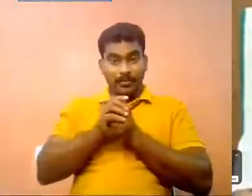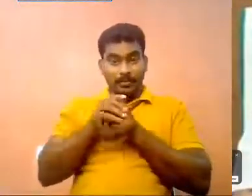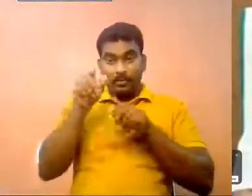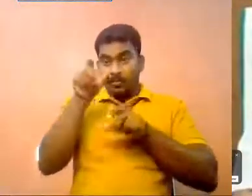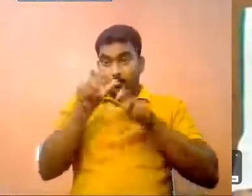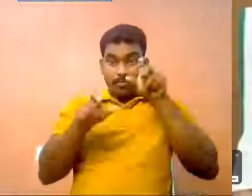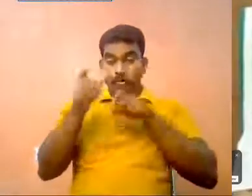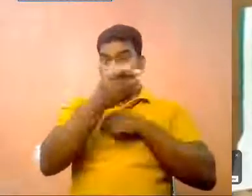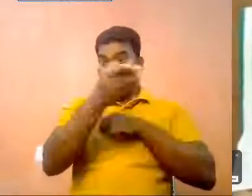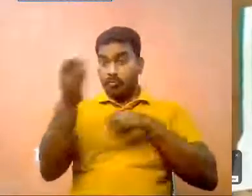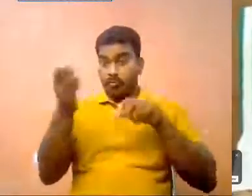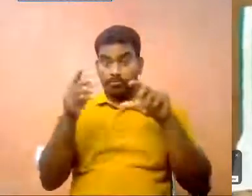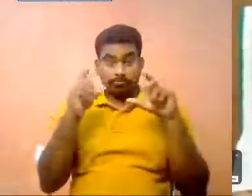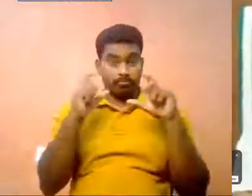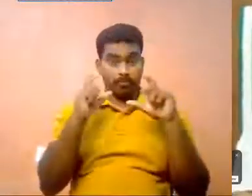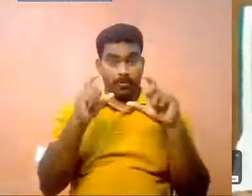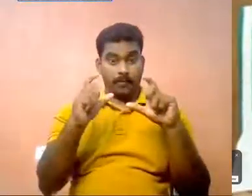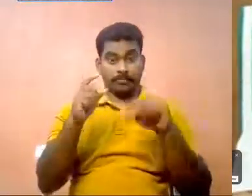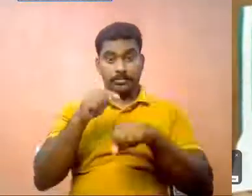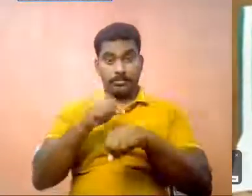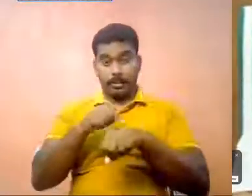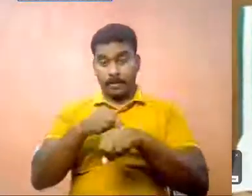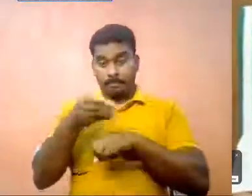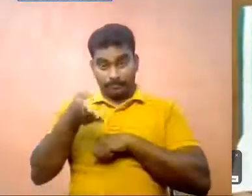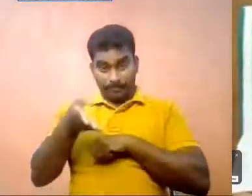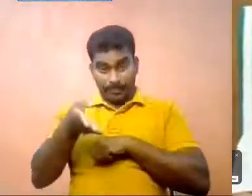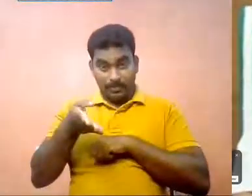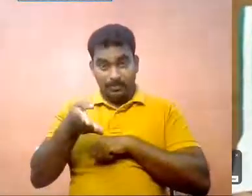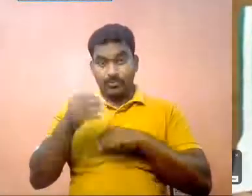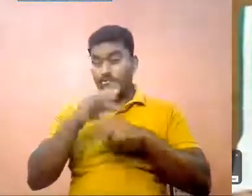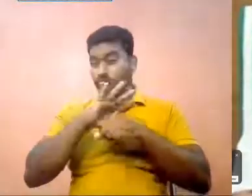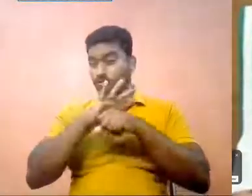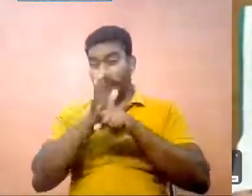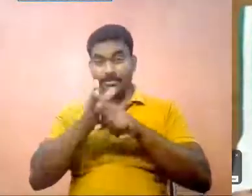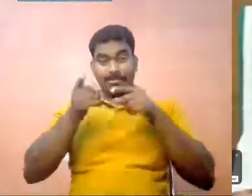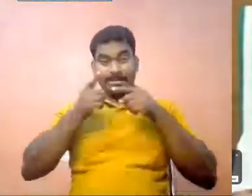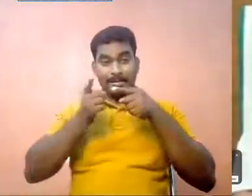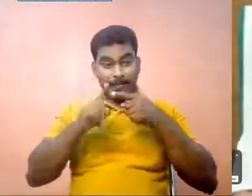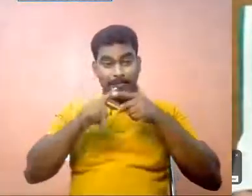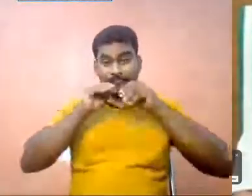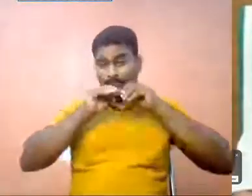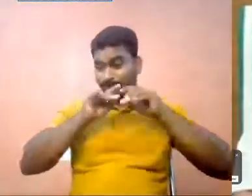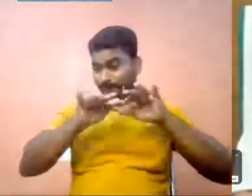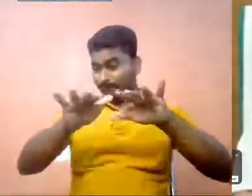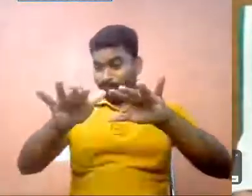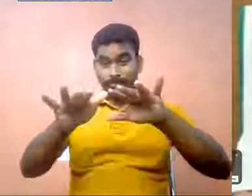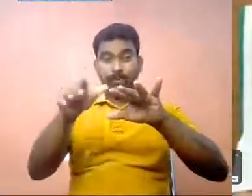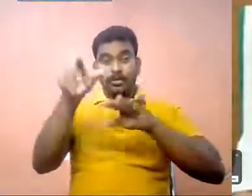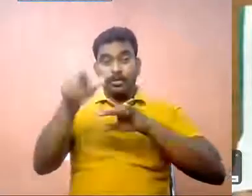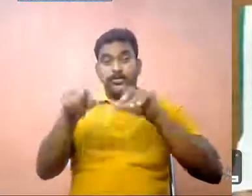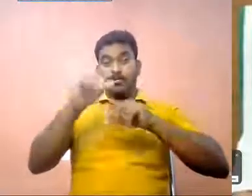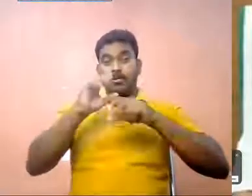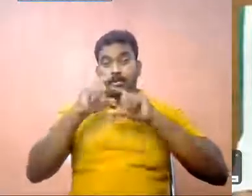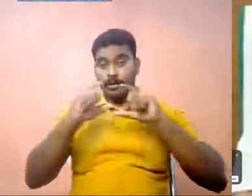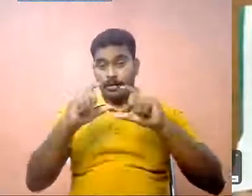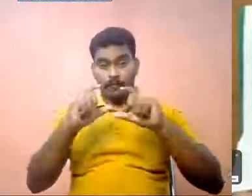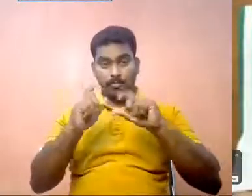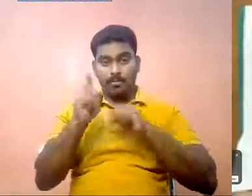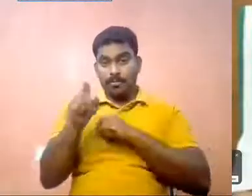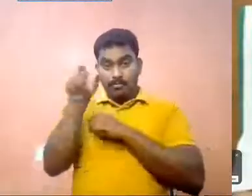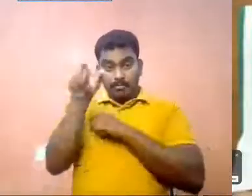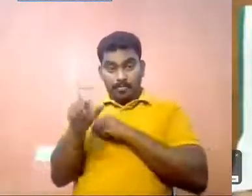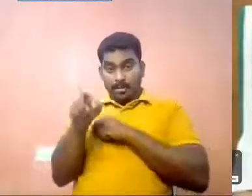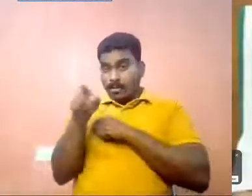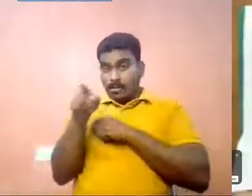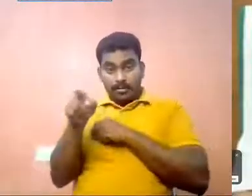എല്ലാവരും ജാഗ്രതയോടെ കഴിയേണ്ട ഈ ഘട്ടത്തിൽ ഒരു പൊതുപ്രവർത്തകനിൽ നിന്ന്